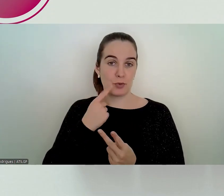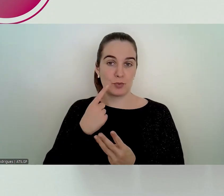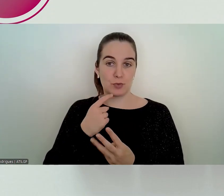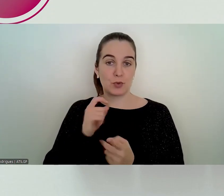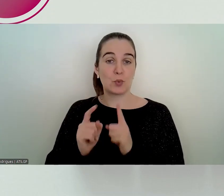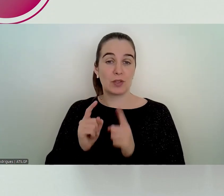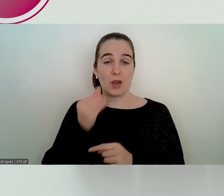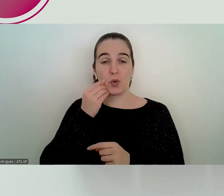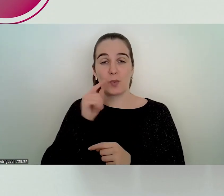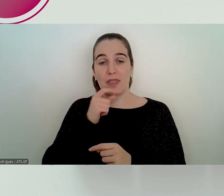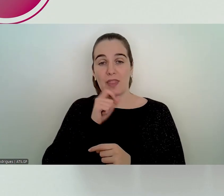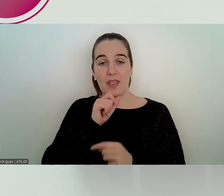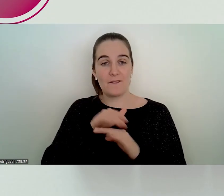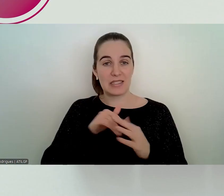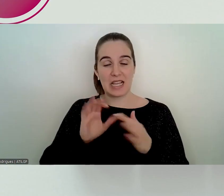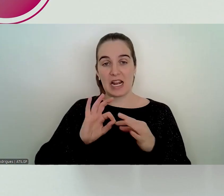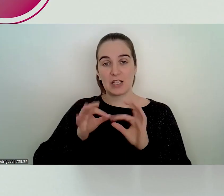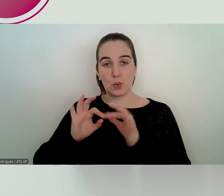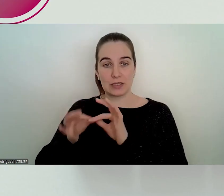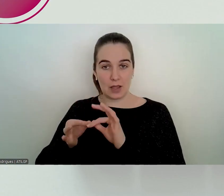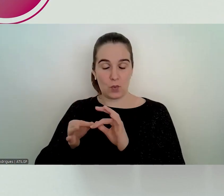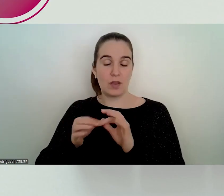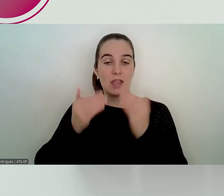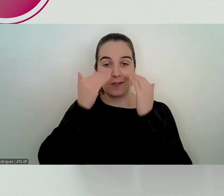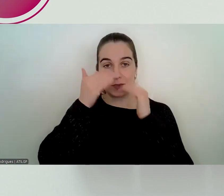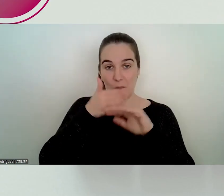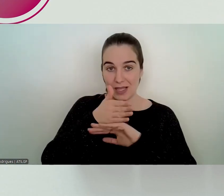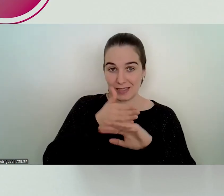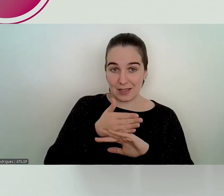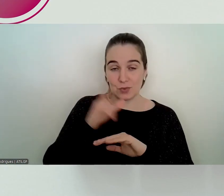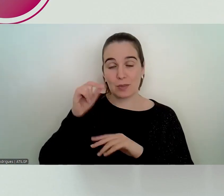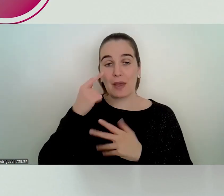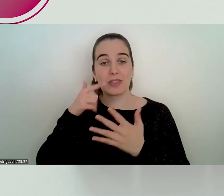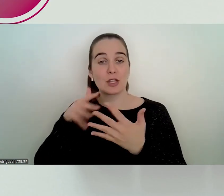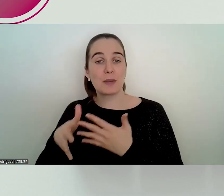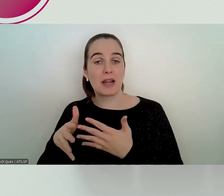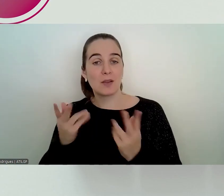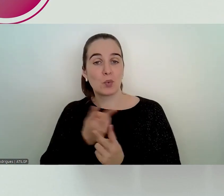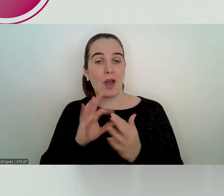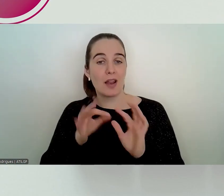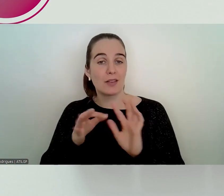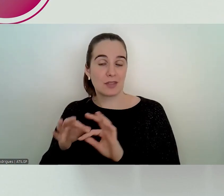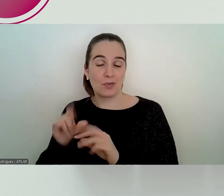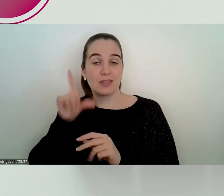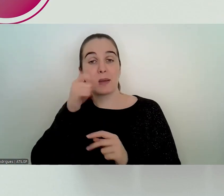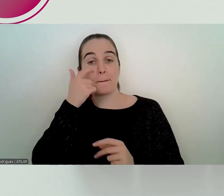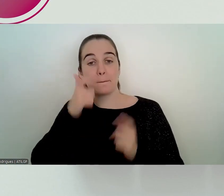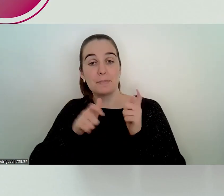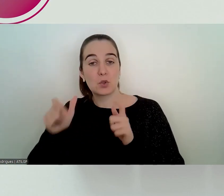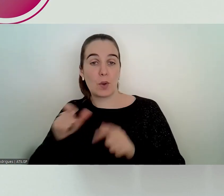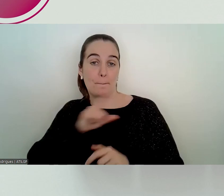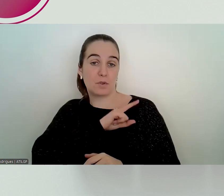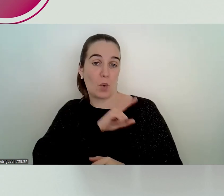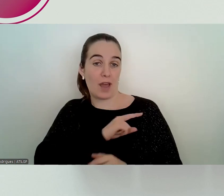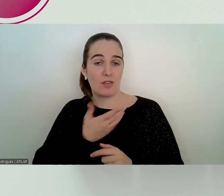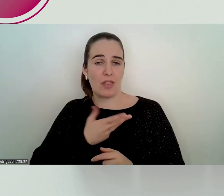esta articulação entre o acesso à informação e a transparência e a proteção de dados pessoais e